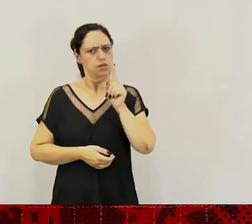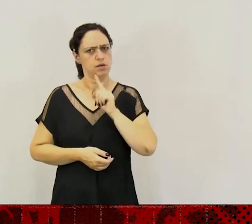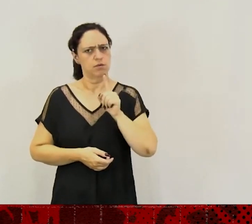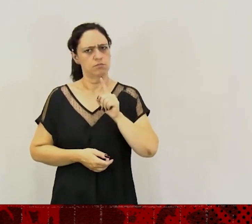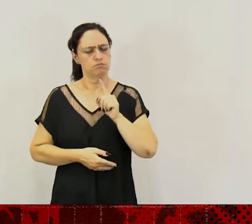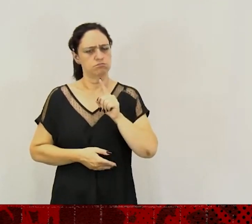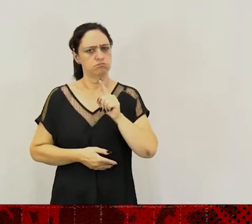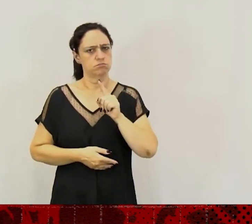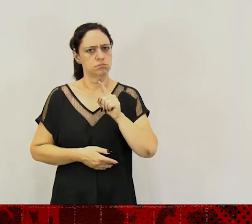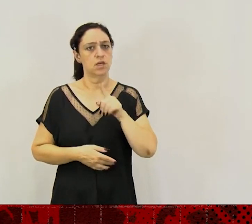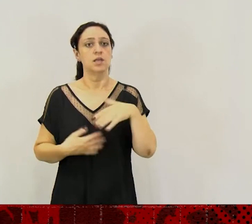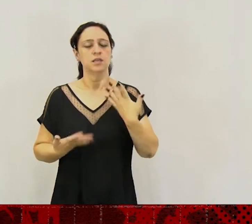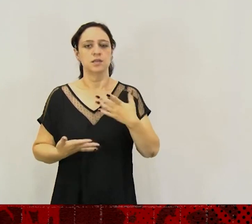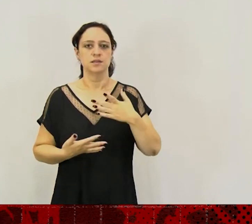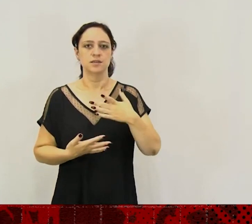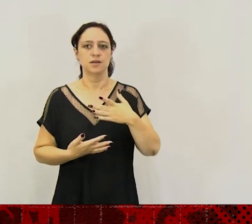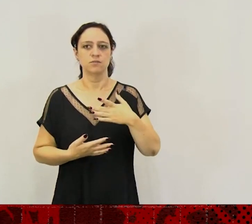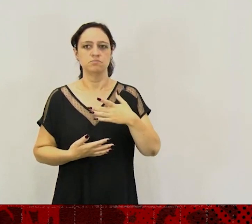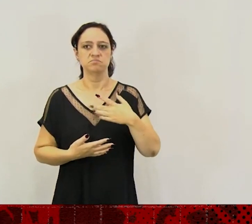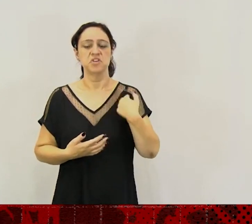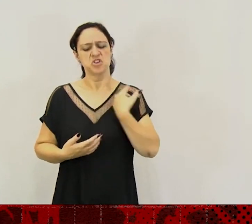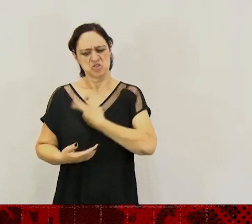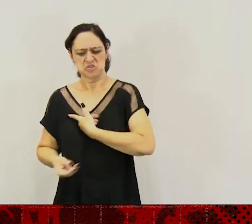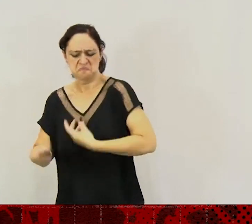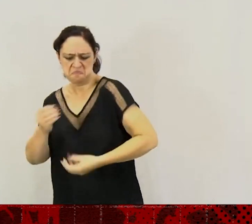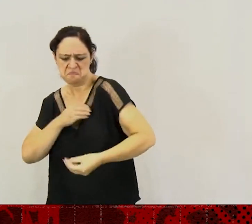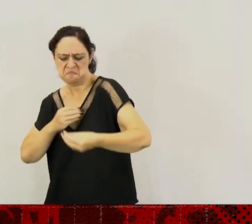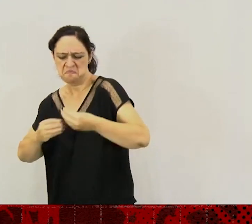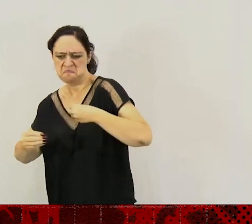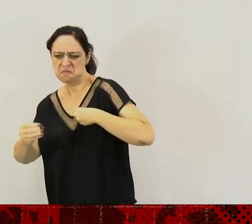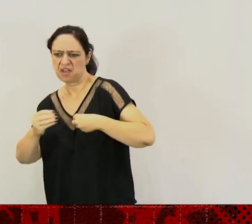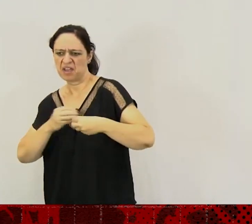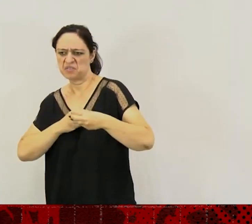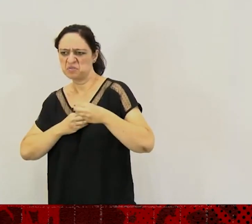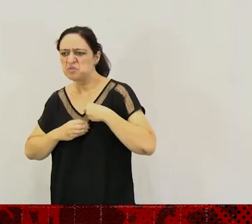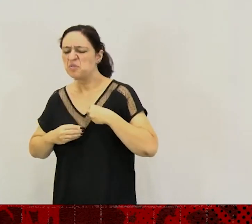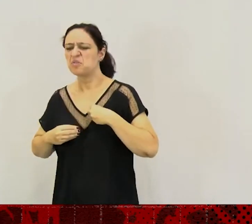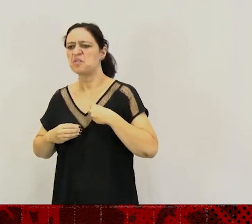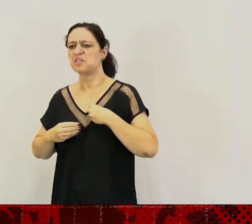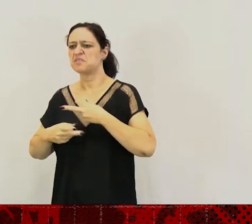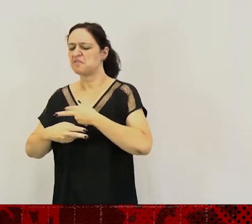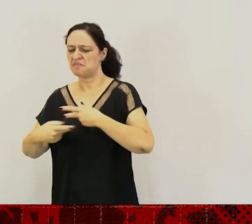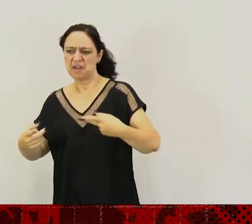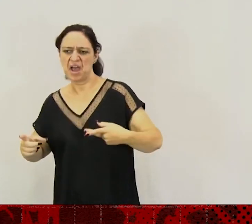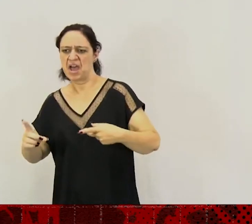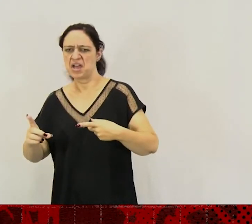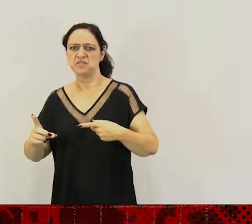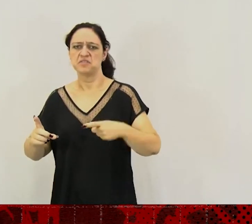Então o Senhor nos escolheu como nós estávamos. Alguns eram melhores, outros nem tanto.